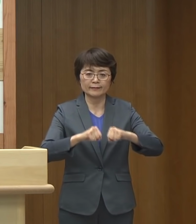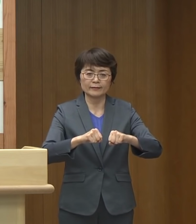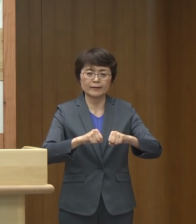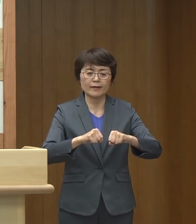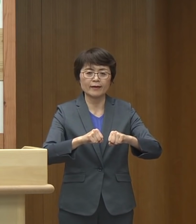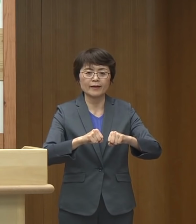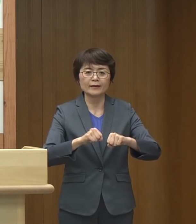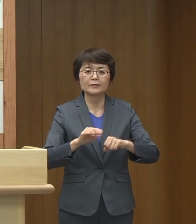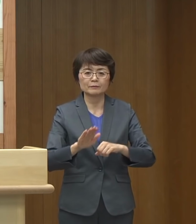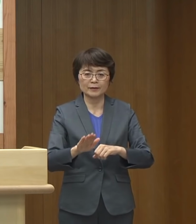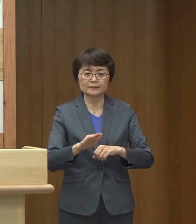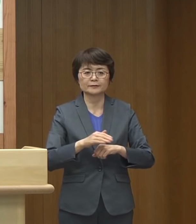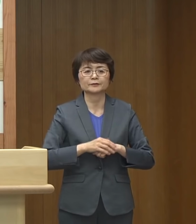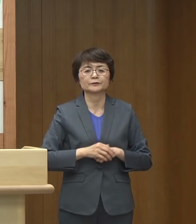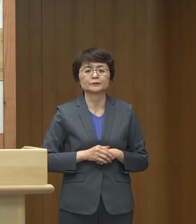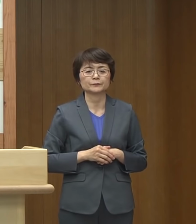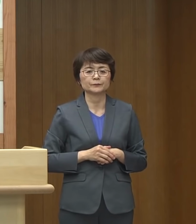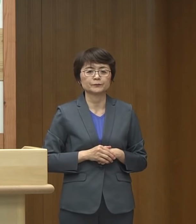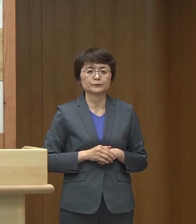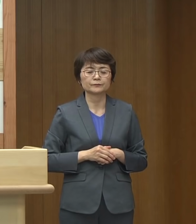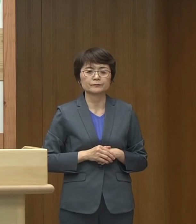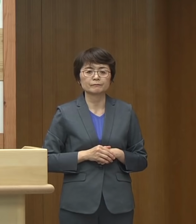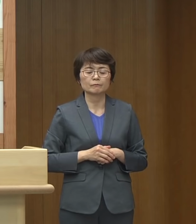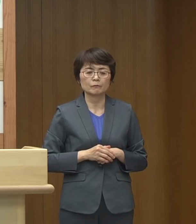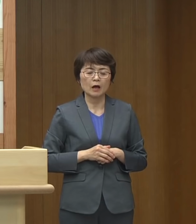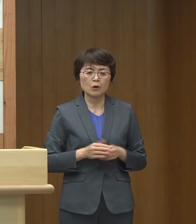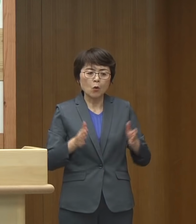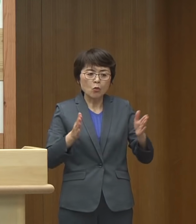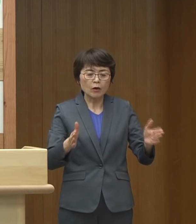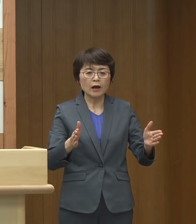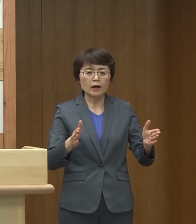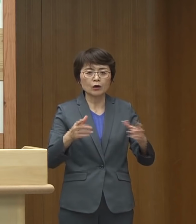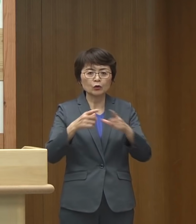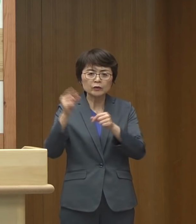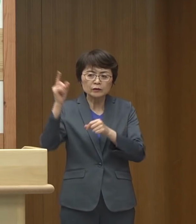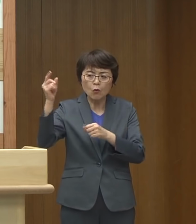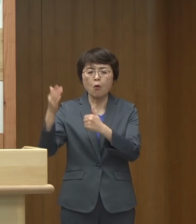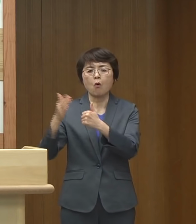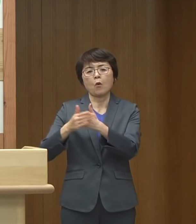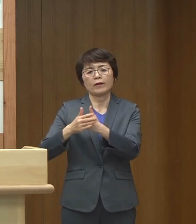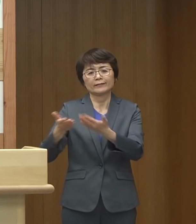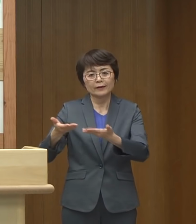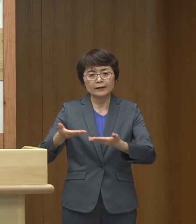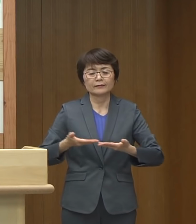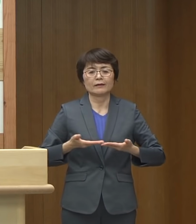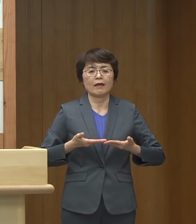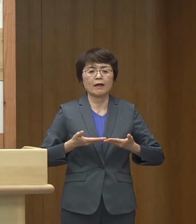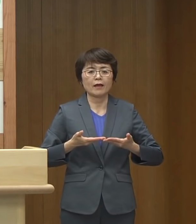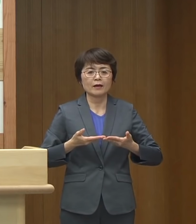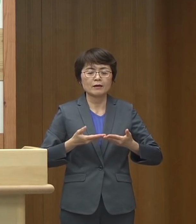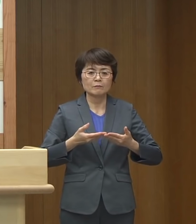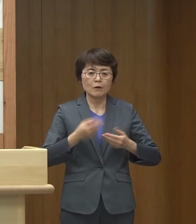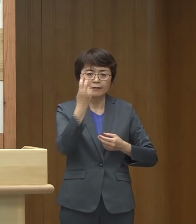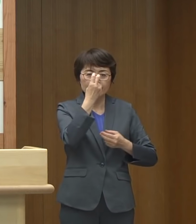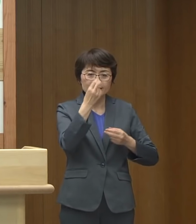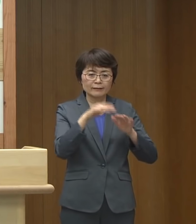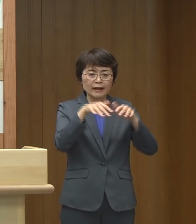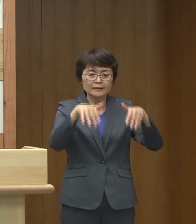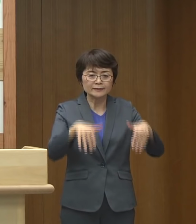行ったところでございます。さらにこの間、国からの応援もいただきながらですね、検査体制の充